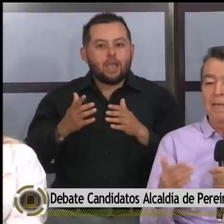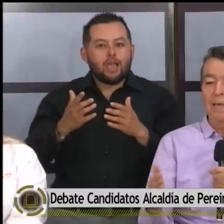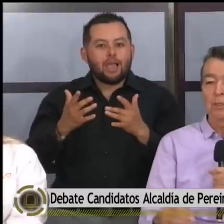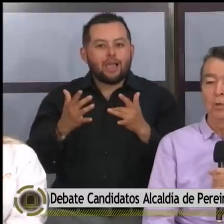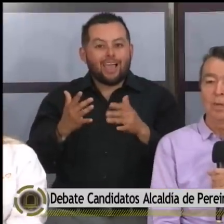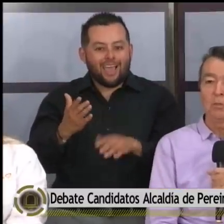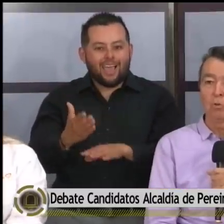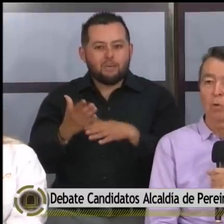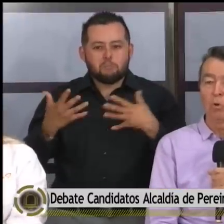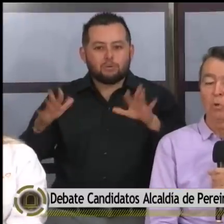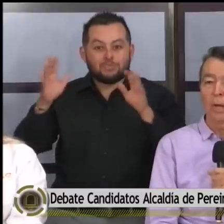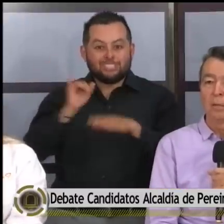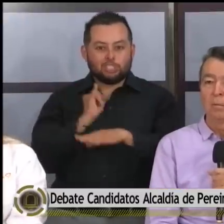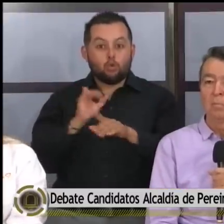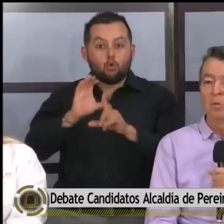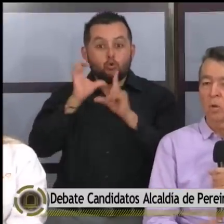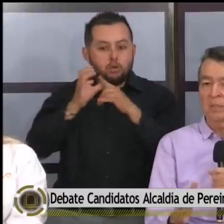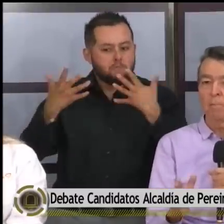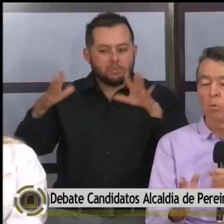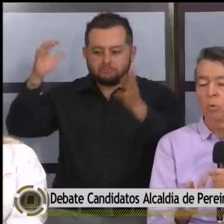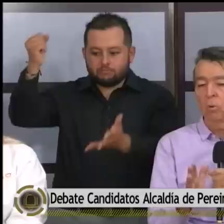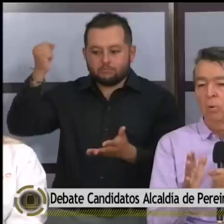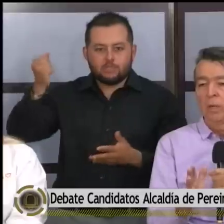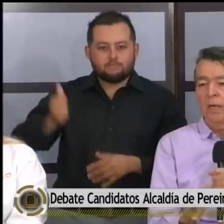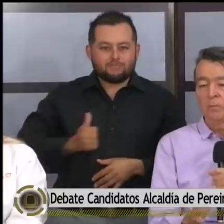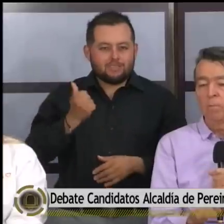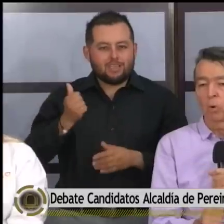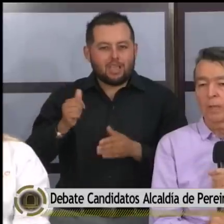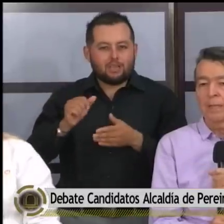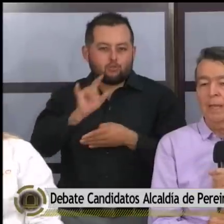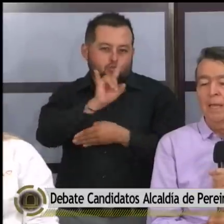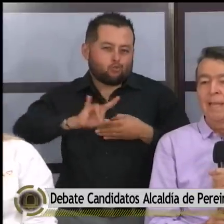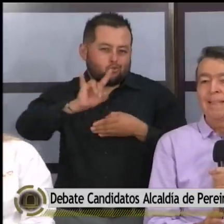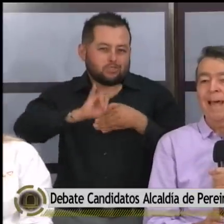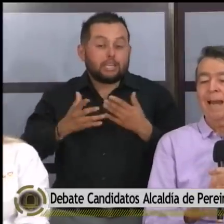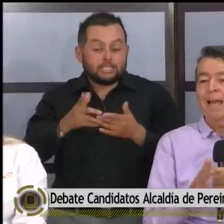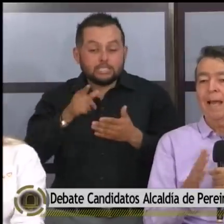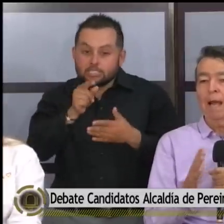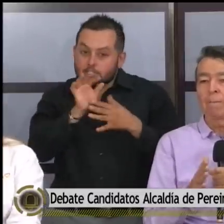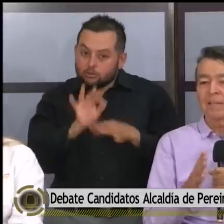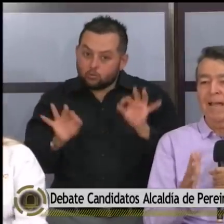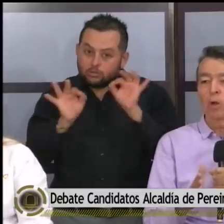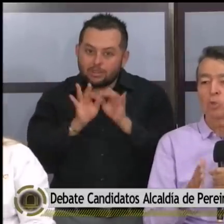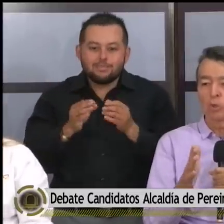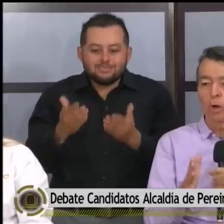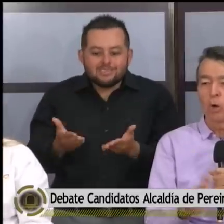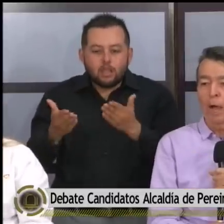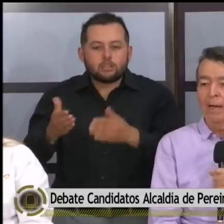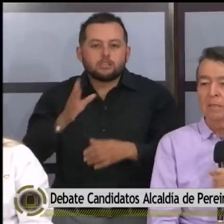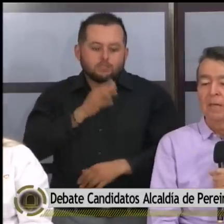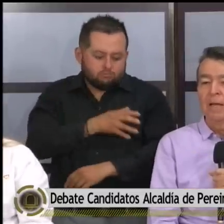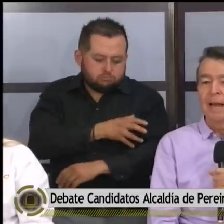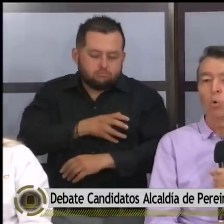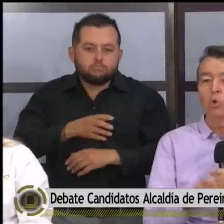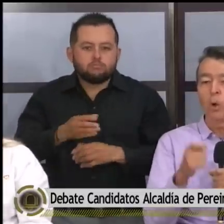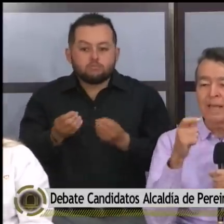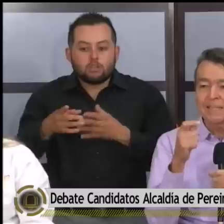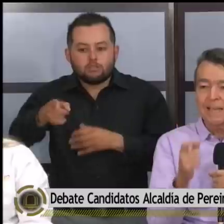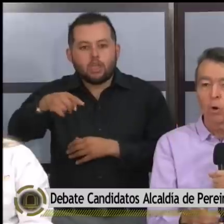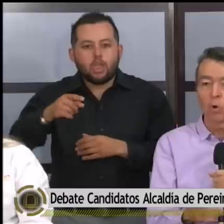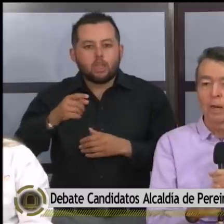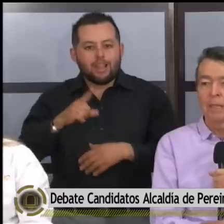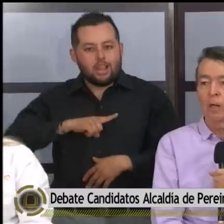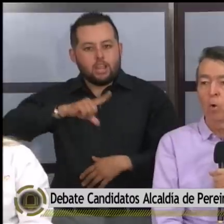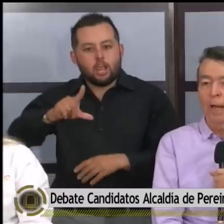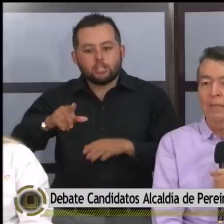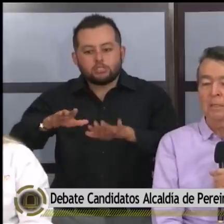o utilizando la liquidación del Instituto de Cultura. Yo creo que ese punto es muy importante, darle capacidad a los gestores locales. La cultura hay que